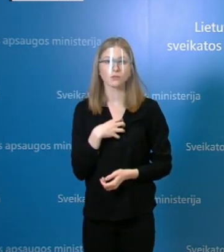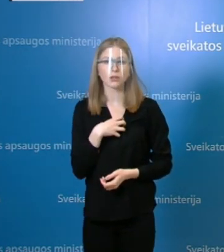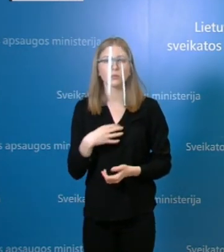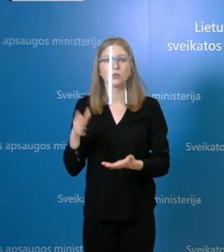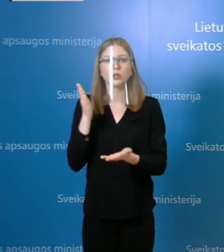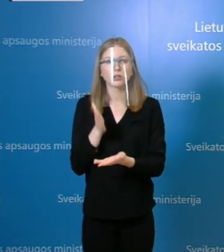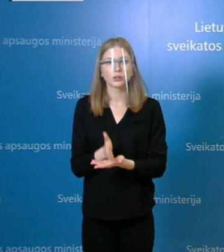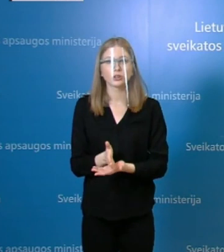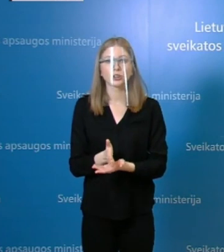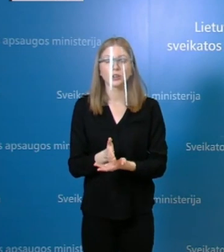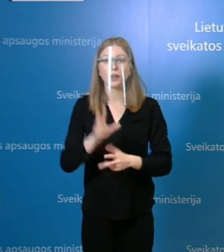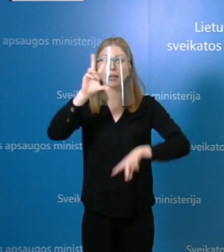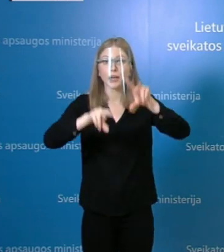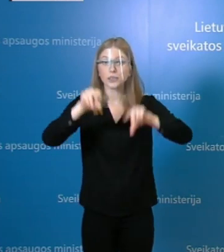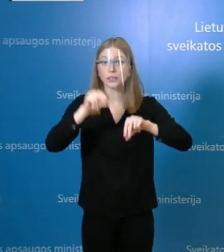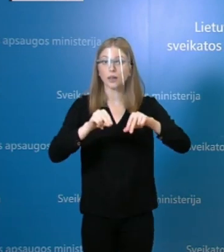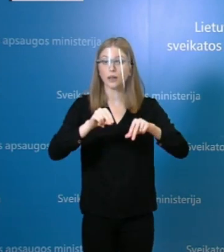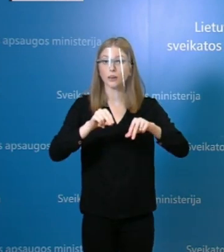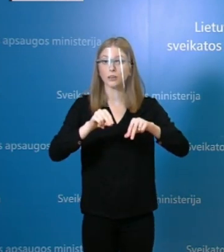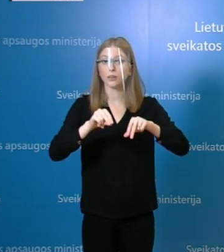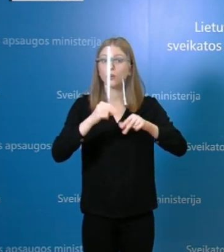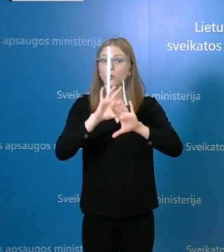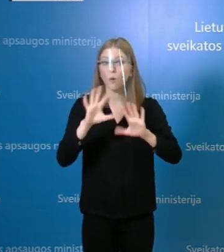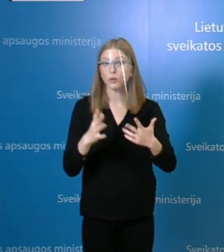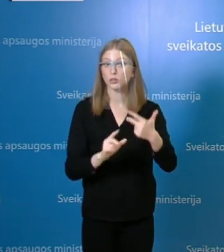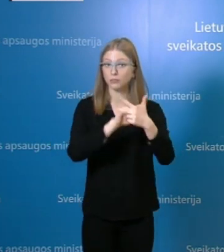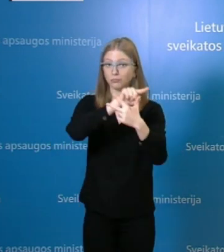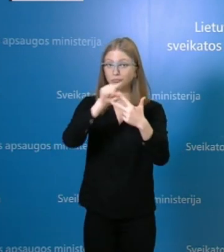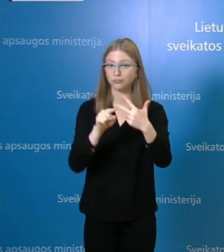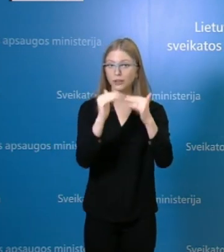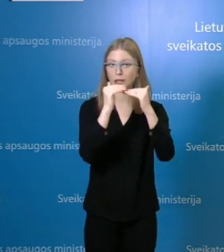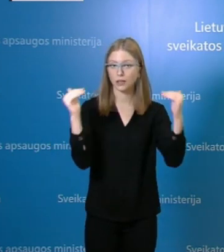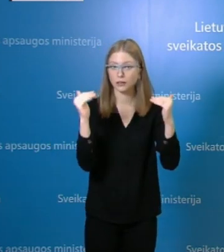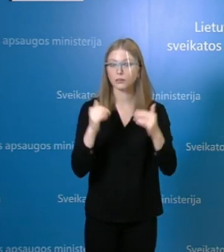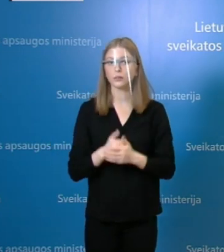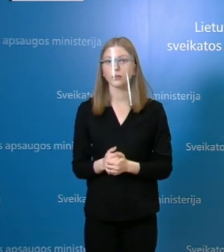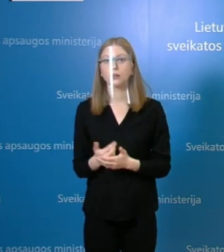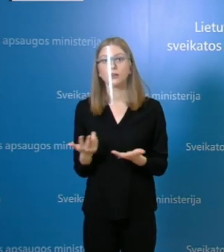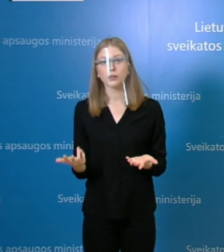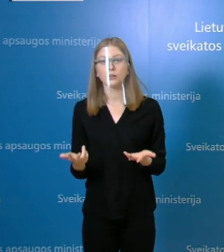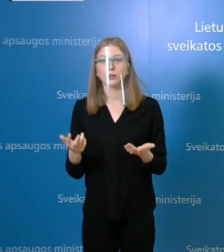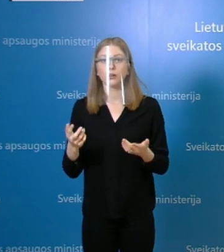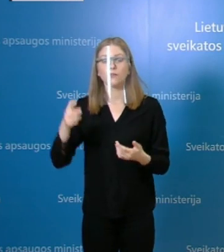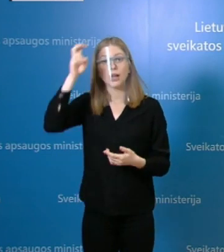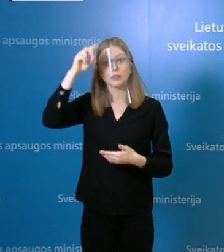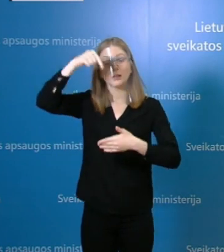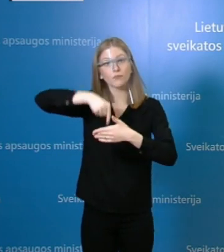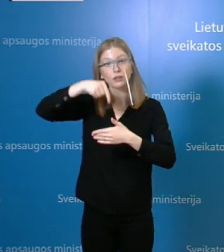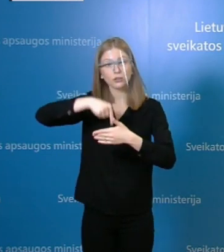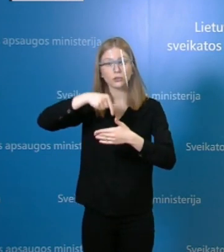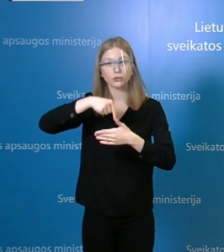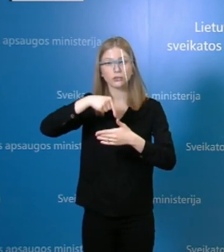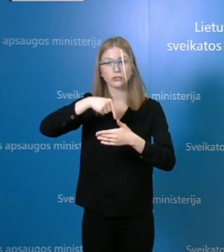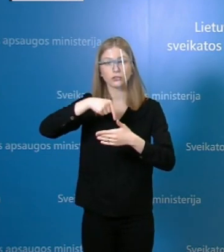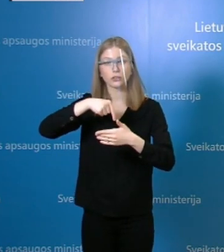vidutinės, žemos rizikos. Ir jeigu kalbėti apie šalies vidų, tai vėlgi aš esu jau